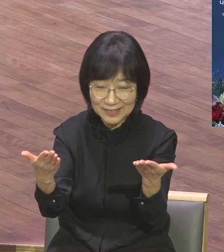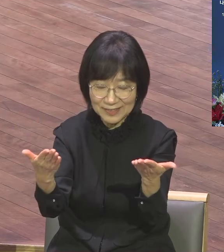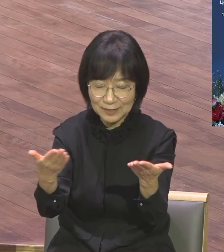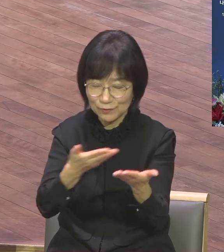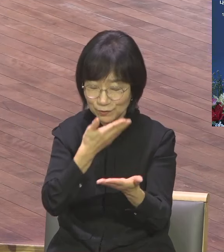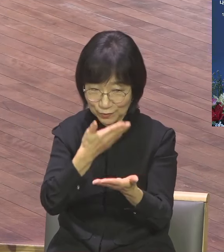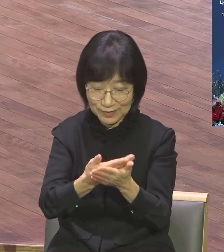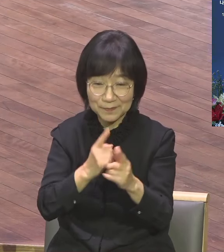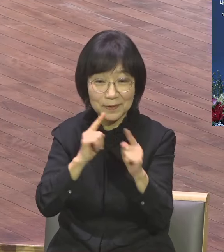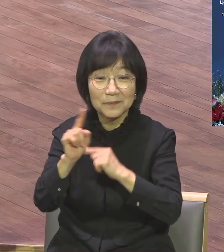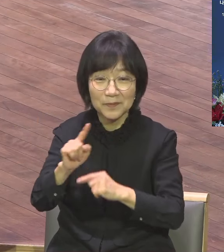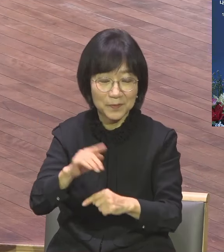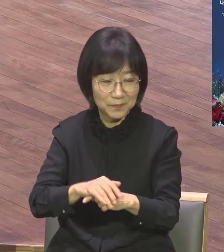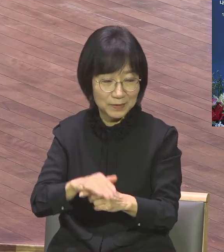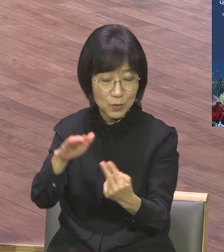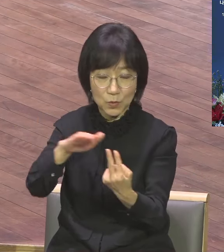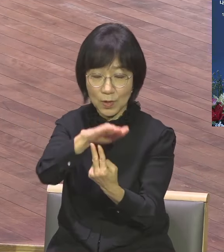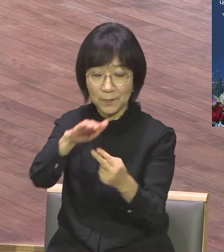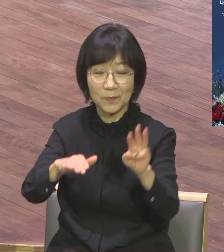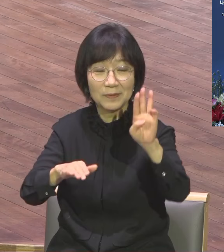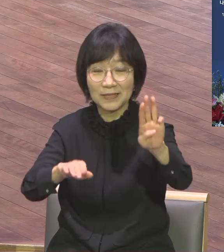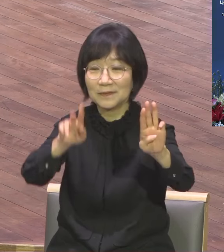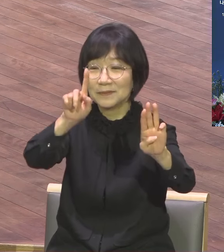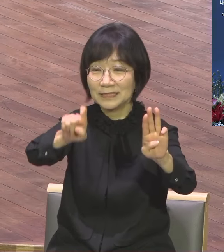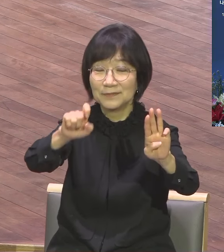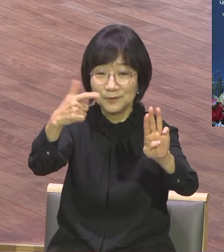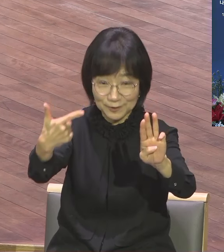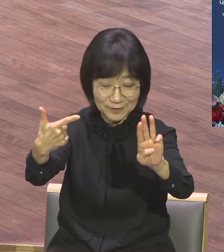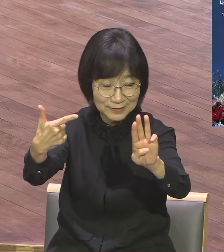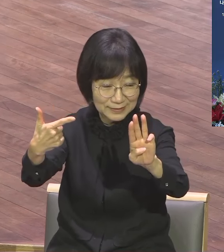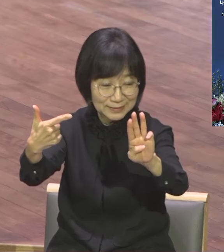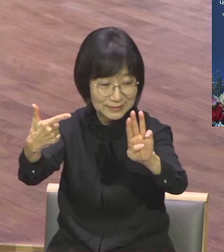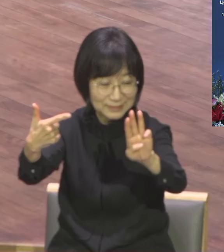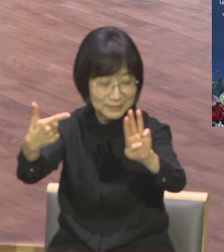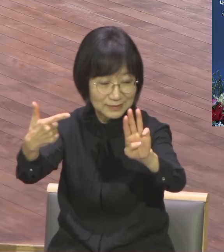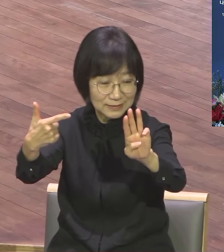하는 요한복음 3장 16절 보면 이 사실 강조하고 있어요.